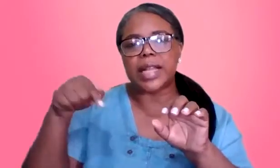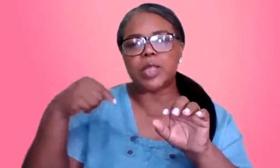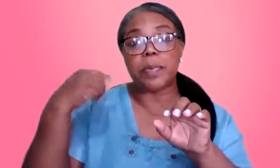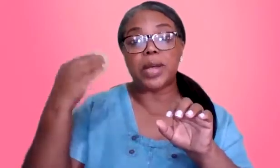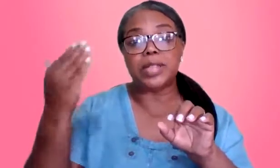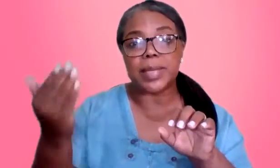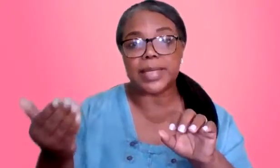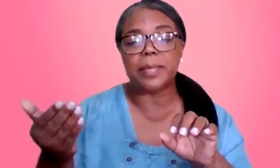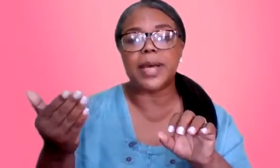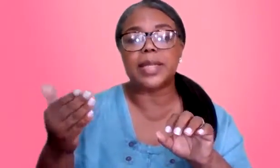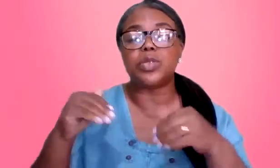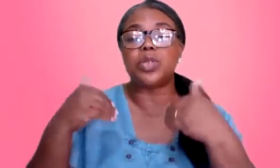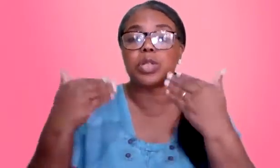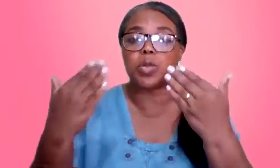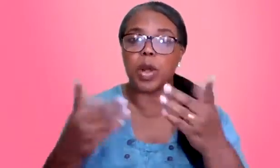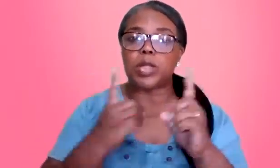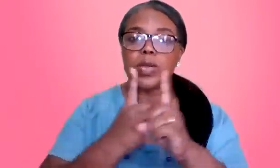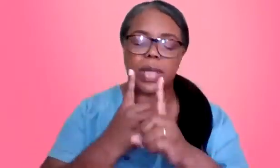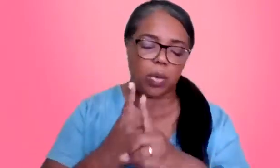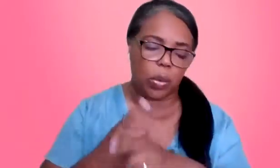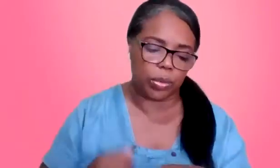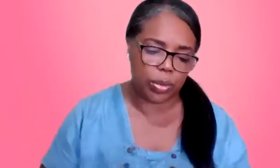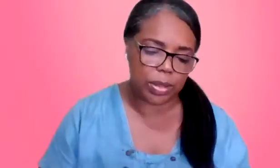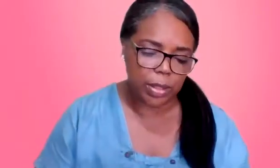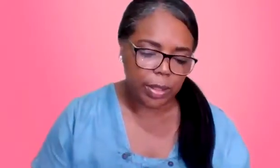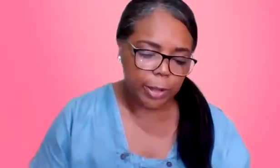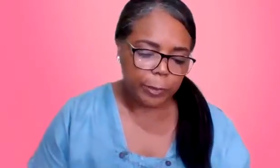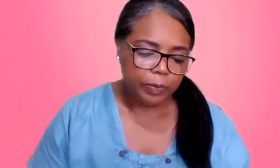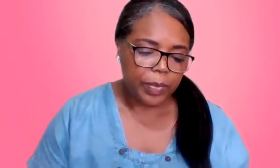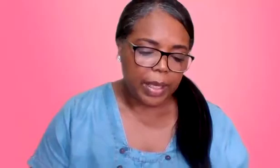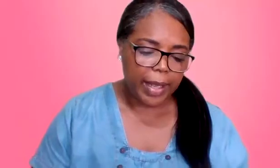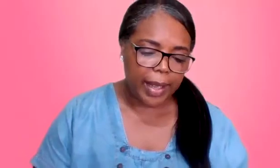nas próximas semanas, nos nossos próximos encontros.